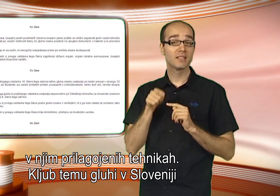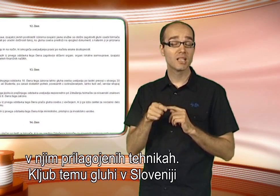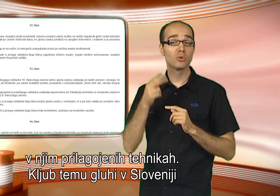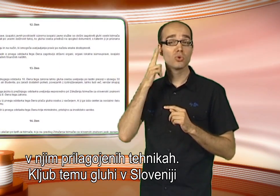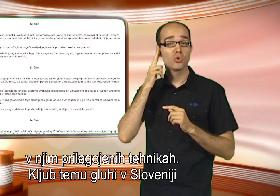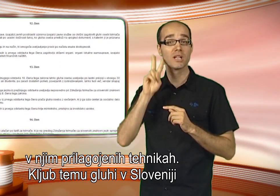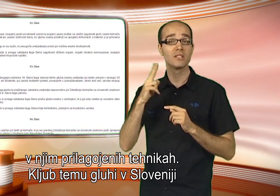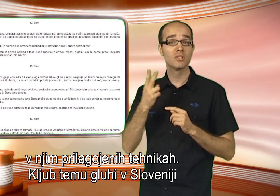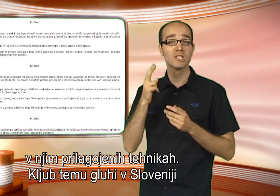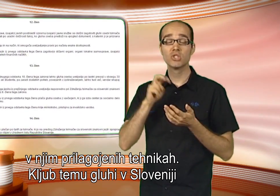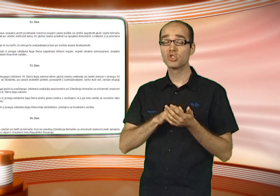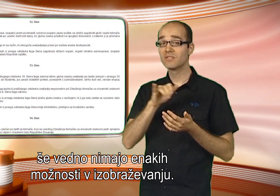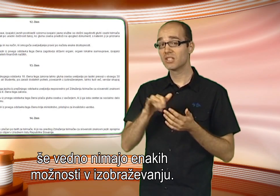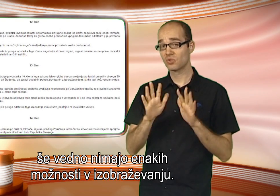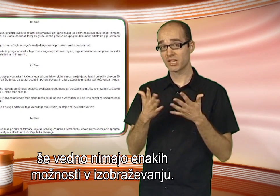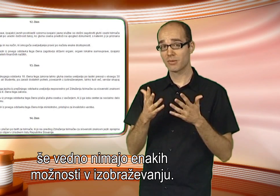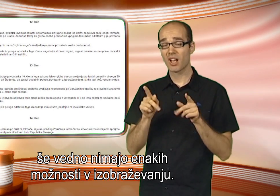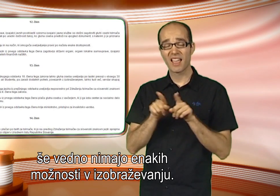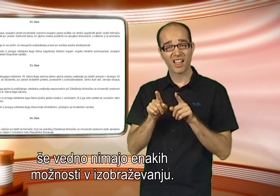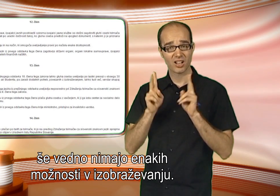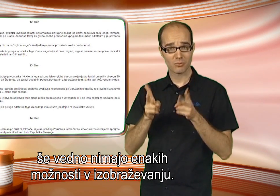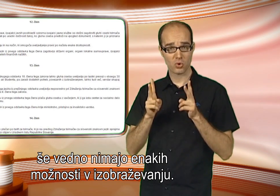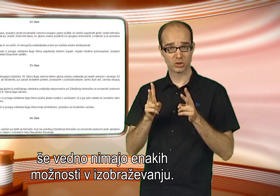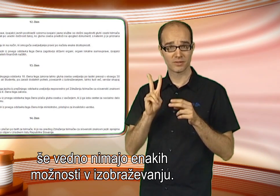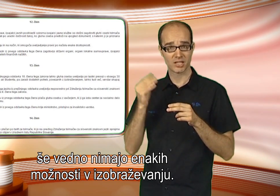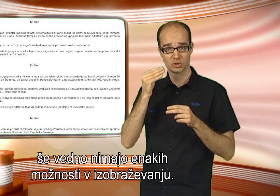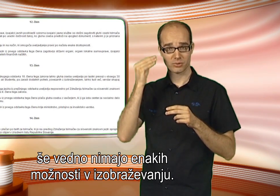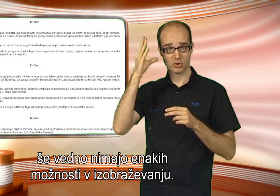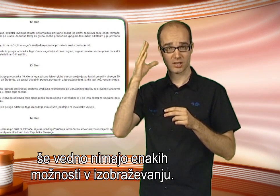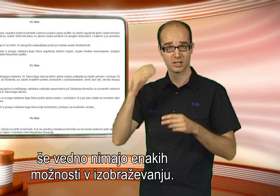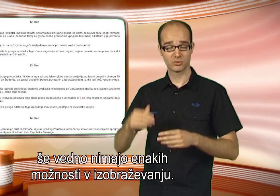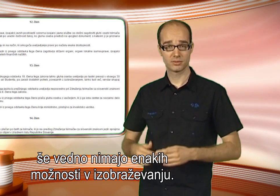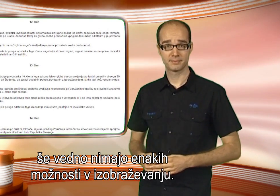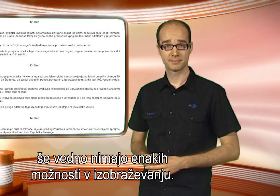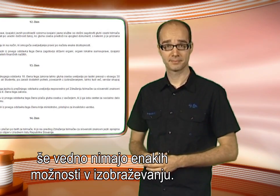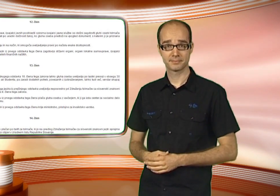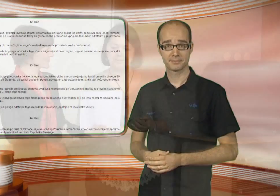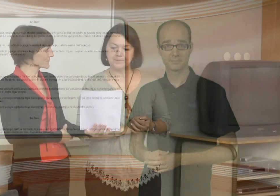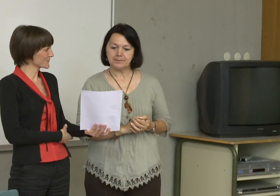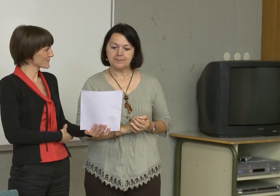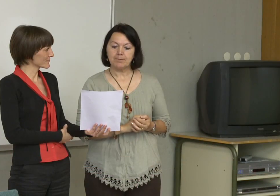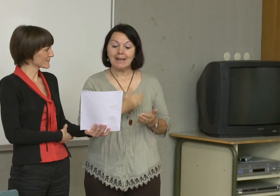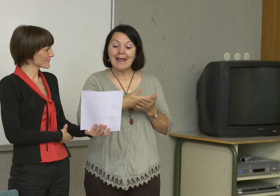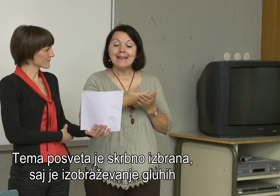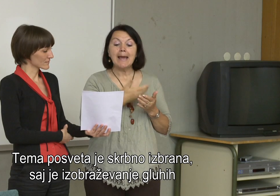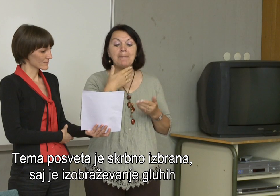Kljub temu gluhi v Sloveniji še vedno nimajo enakih možnosti v izobraževanju.